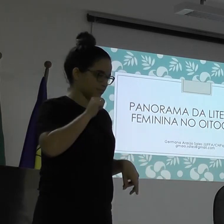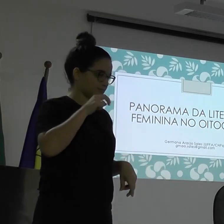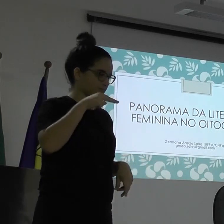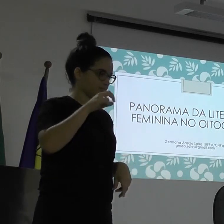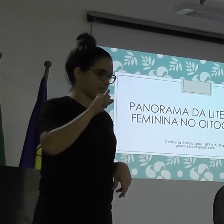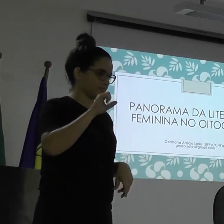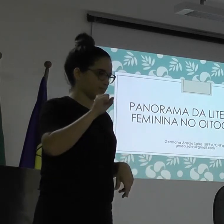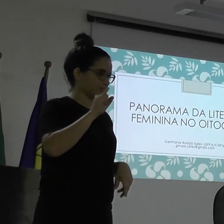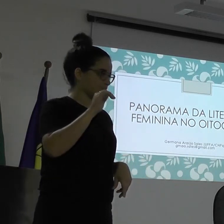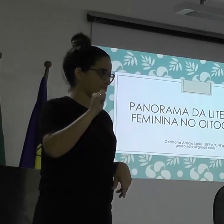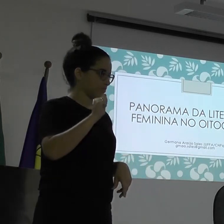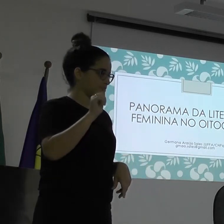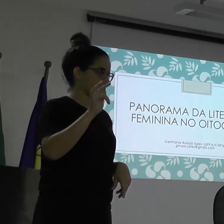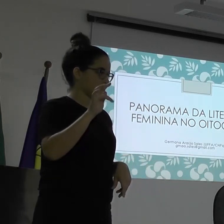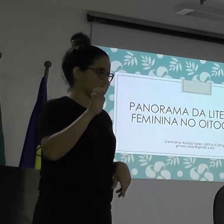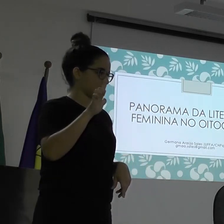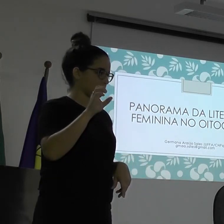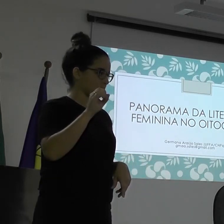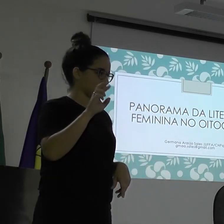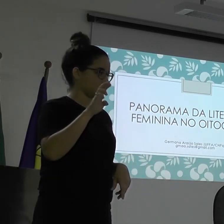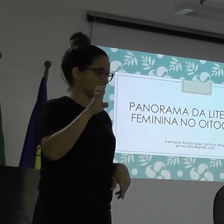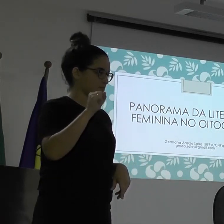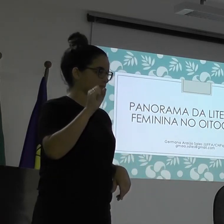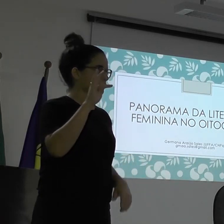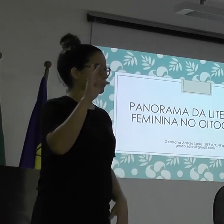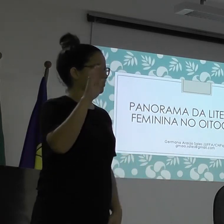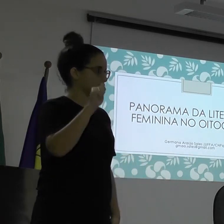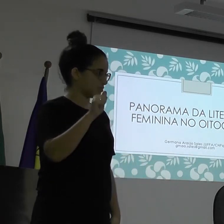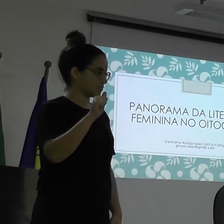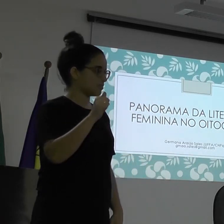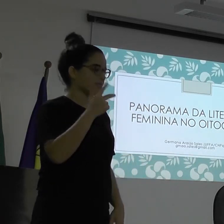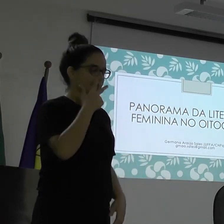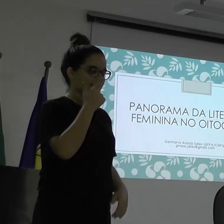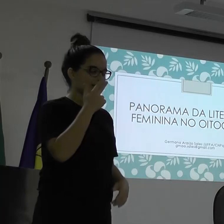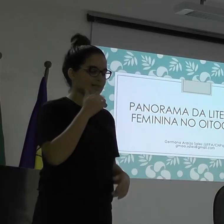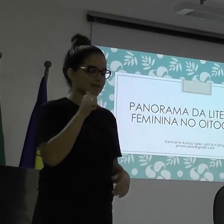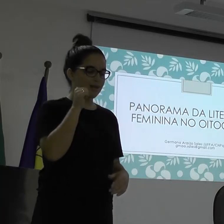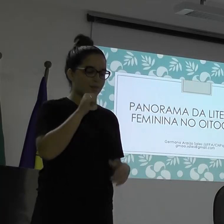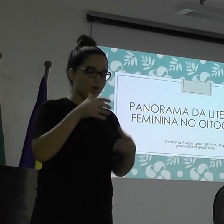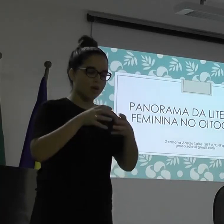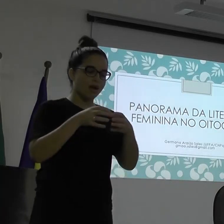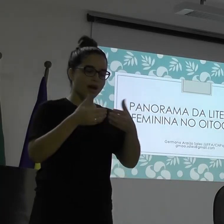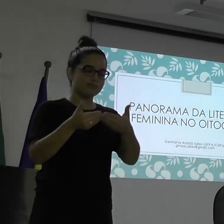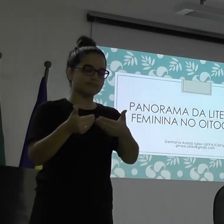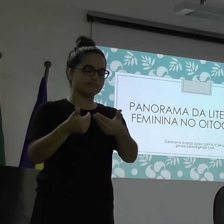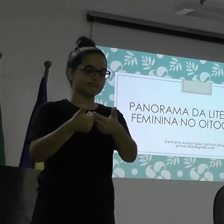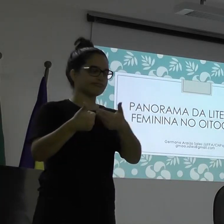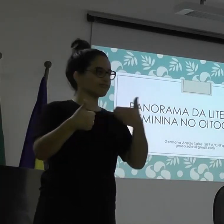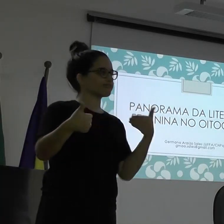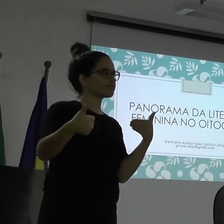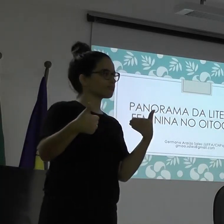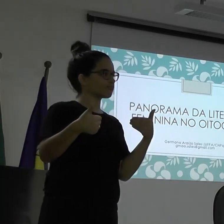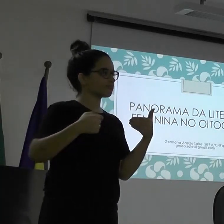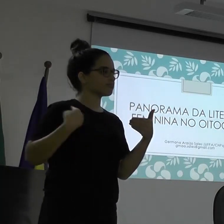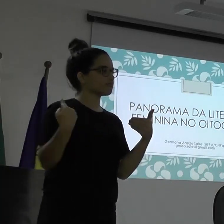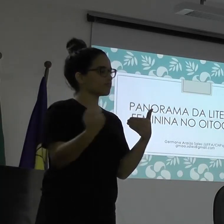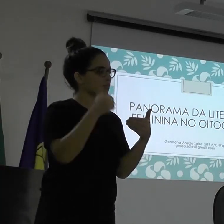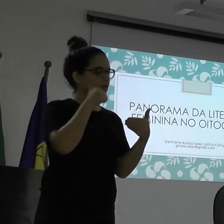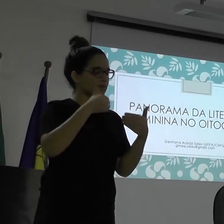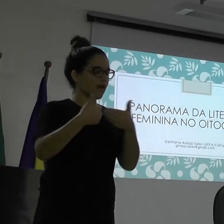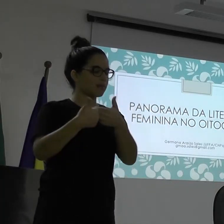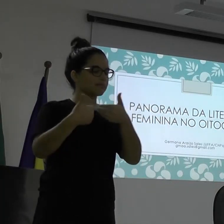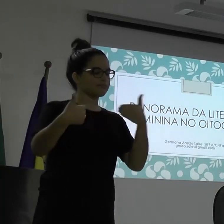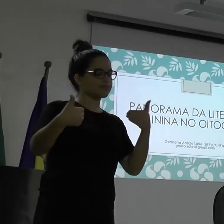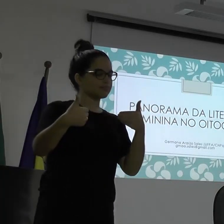né, Floresta, que fala desse afastamento, né, esse interesse de nos afastar, nós mulheres, né, da